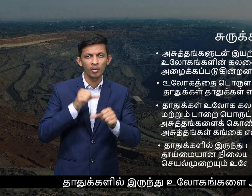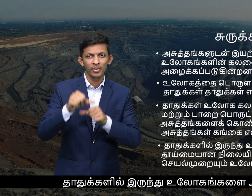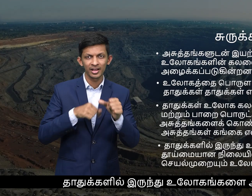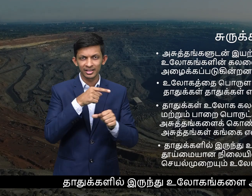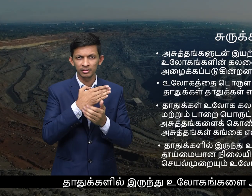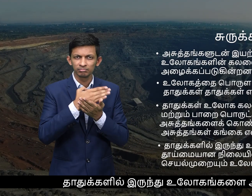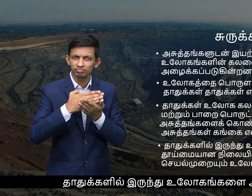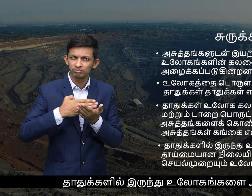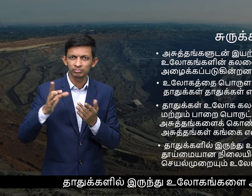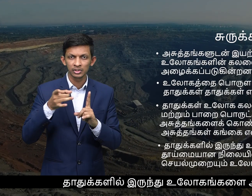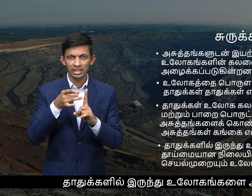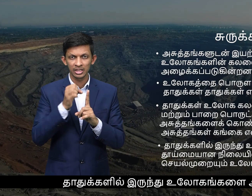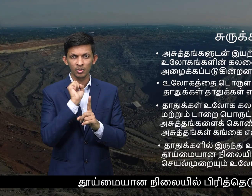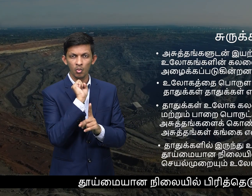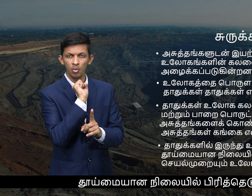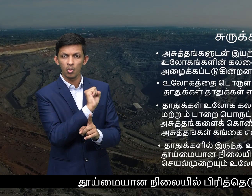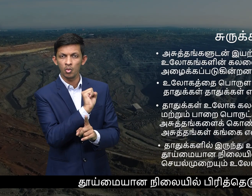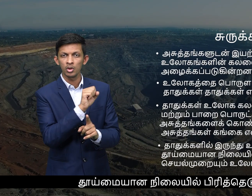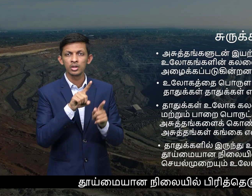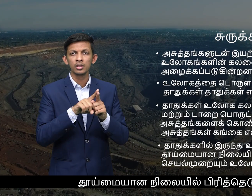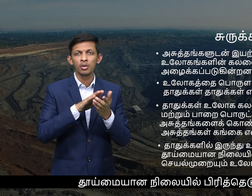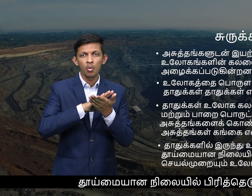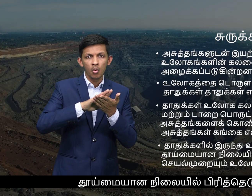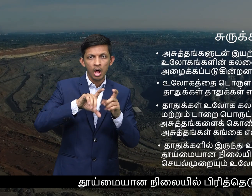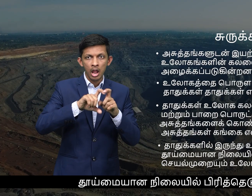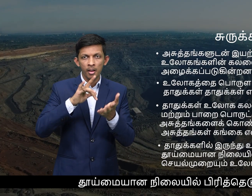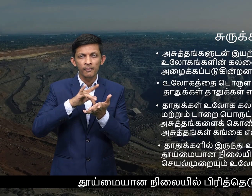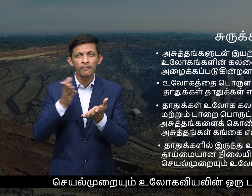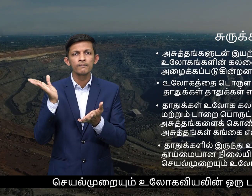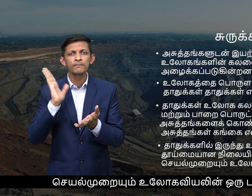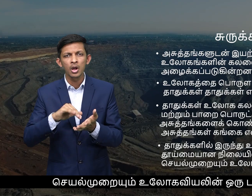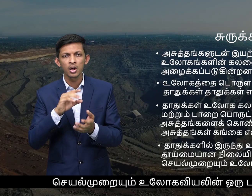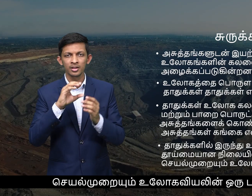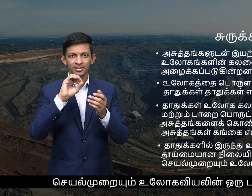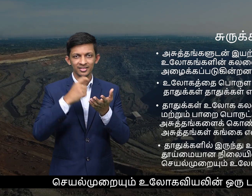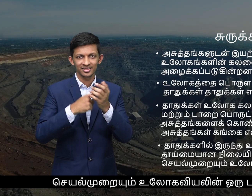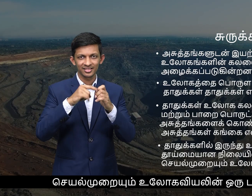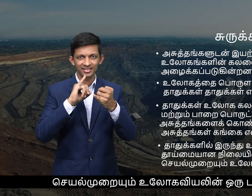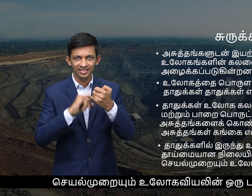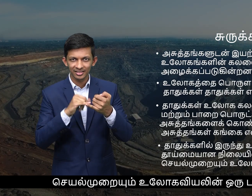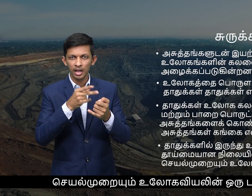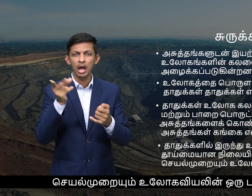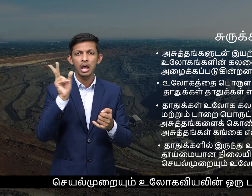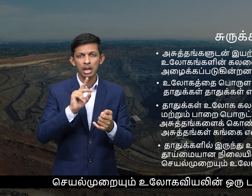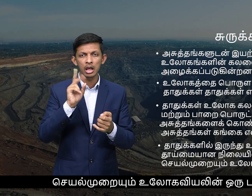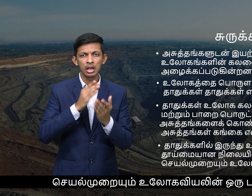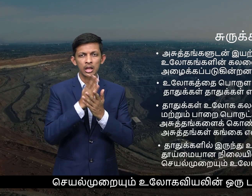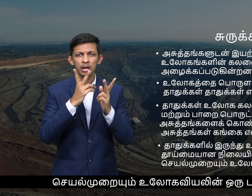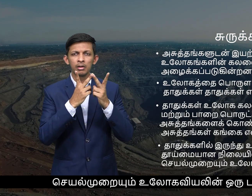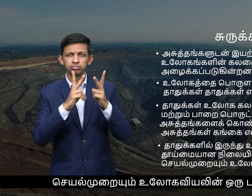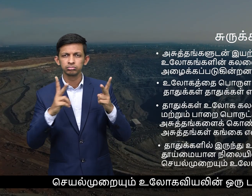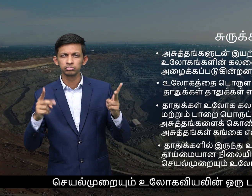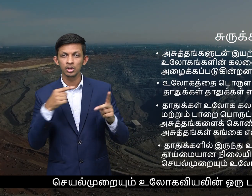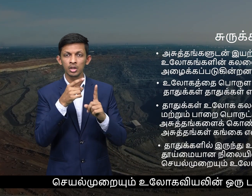தாதுக்களில் இருந்து உலோகங்களை அவற்றின் தூய்மையான நிலையில் பிரித்தெடுக்கும் செயல்முறையும் உலோகவியலின் ஒரு பகுதியாகும்.